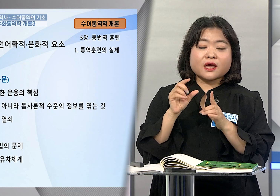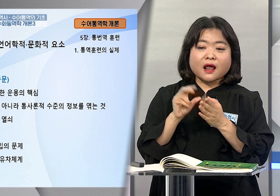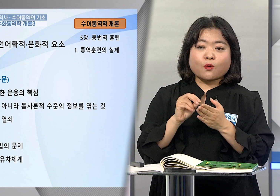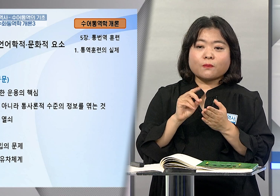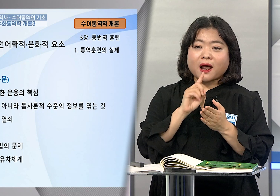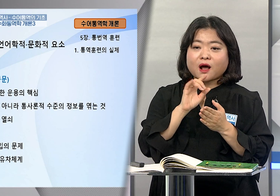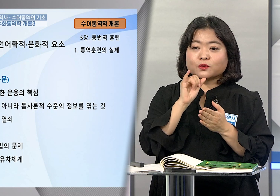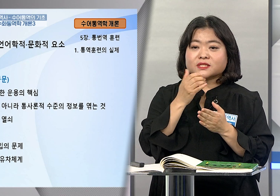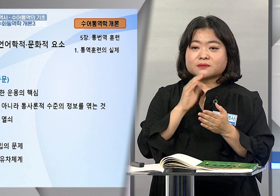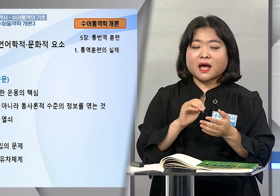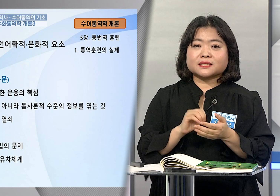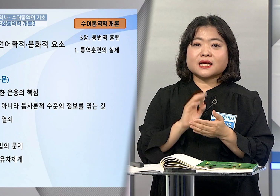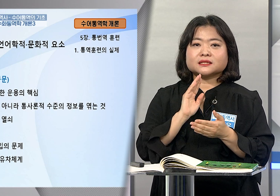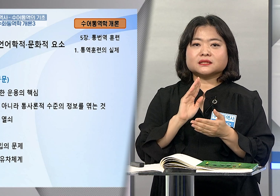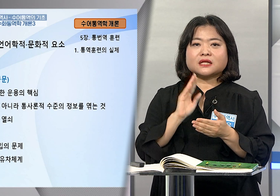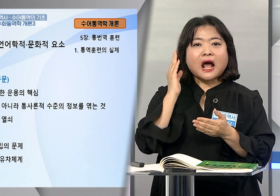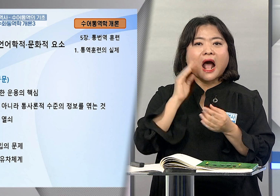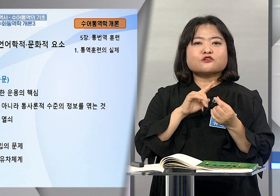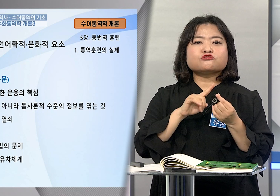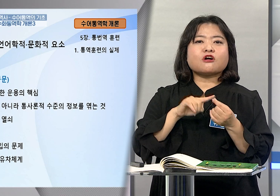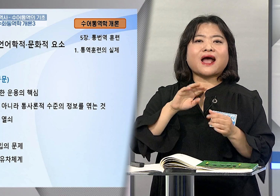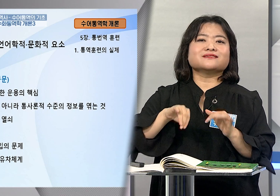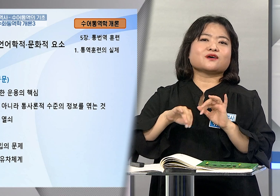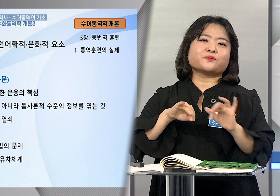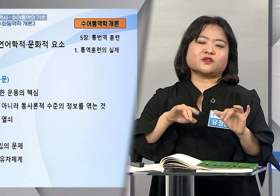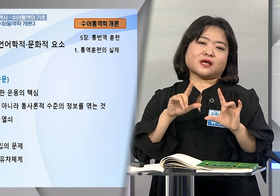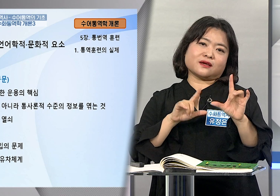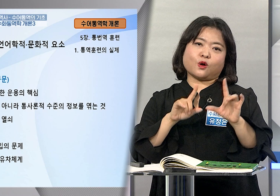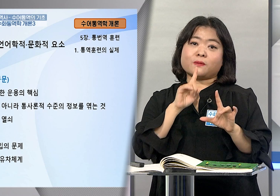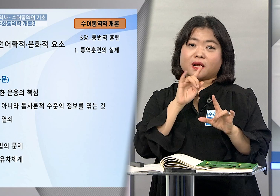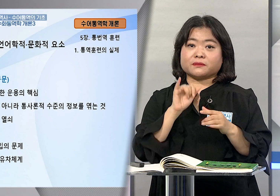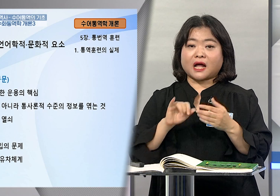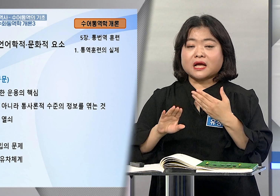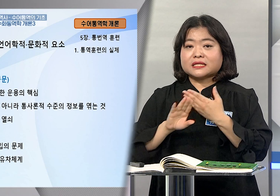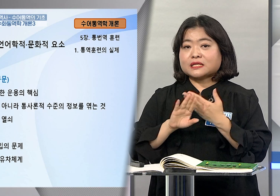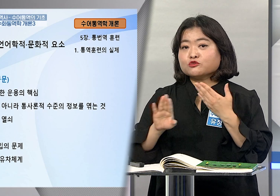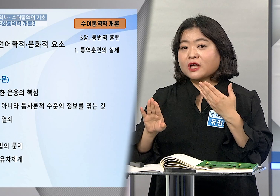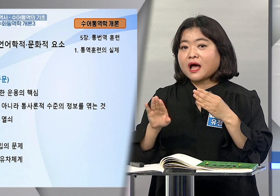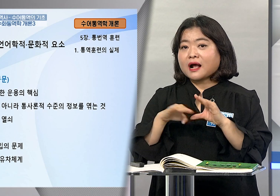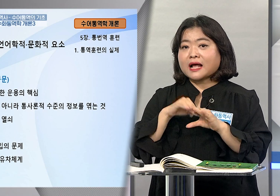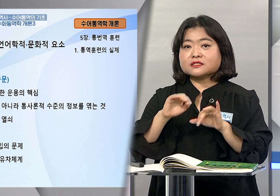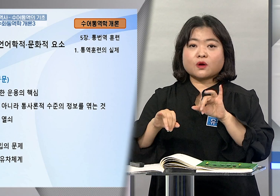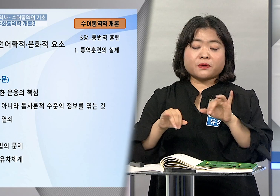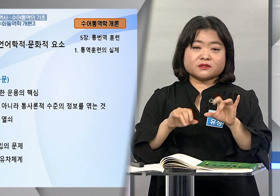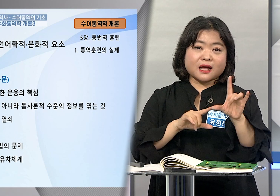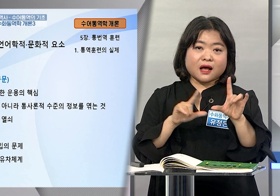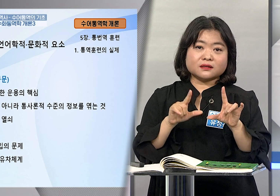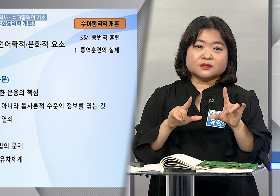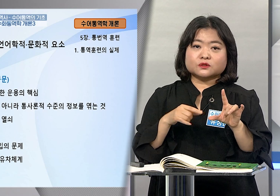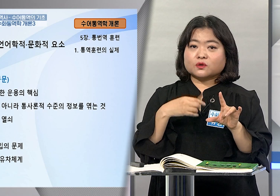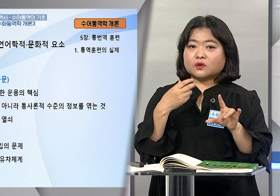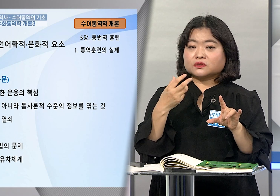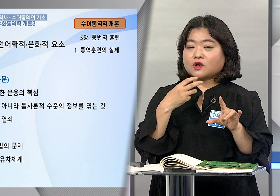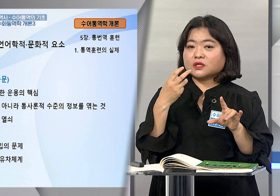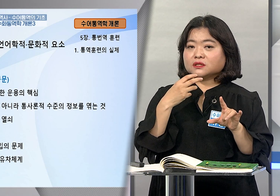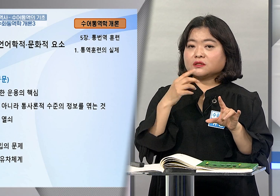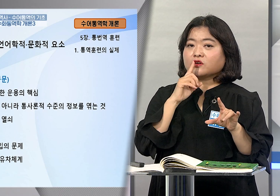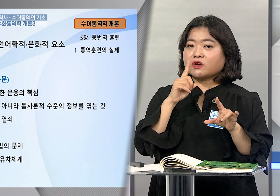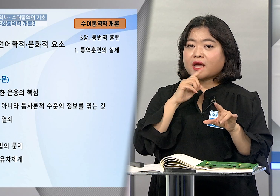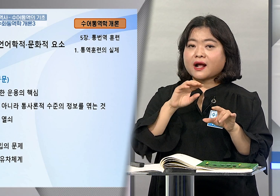문제라고 말하고 있지만 사실은 한국어 간섭 현상이라고 말합니다. 이문화 간섭 현상, 또 청인 언어의